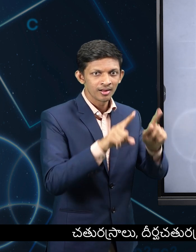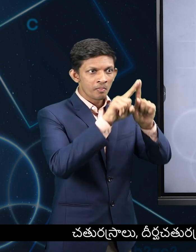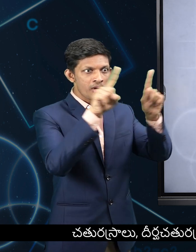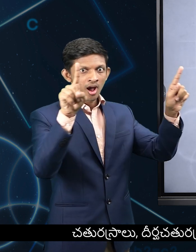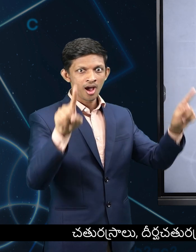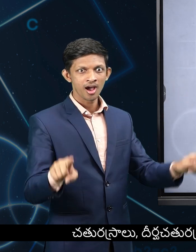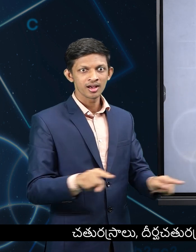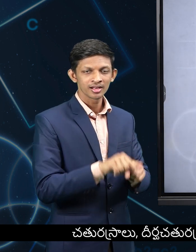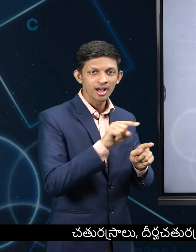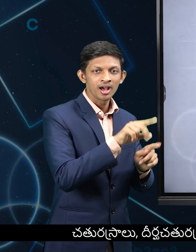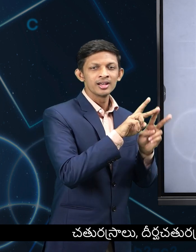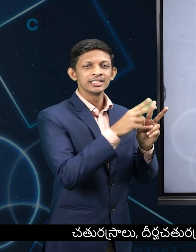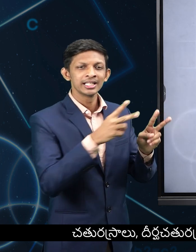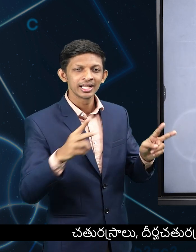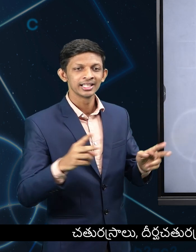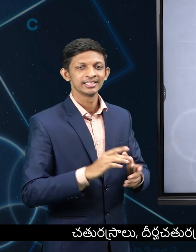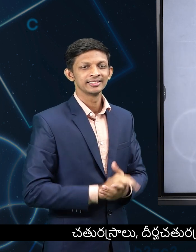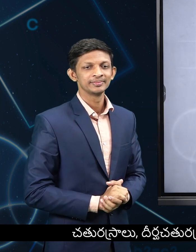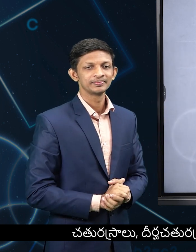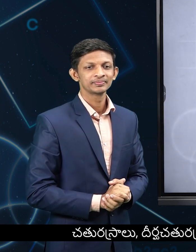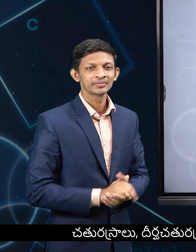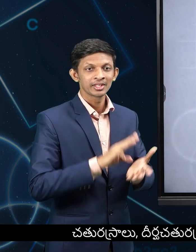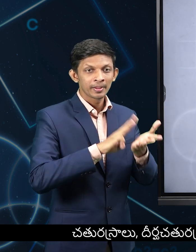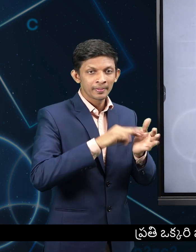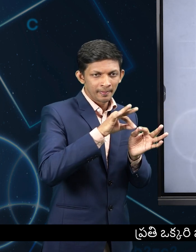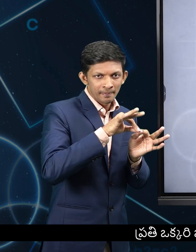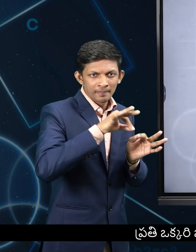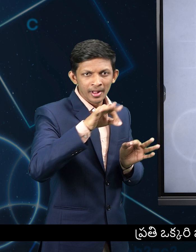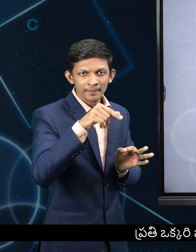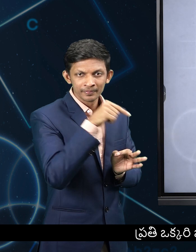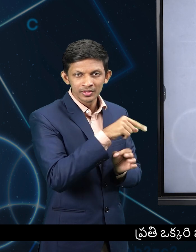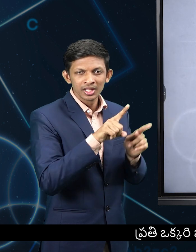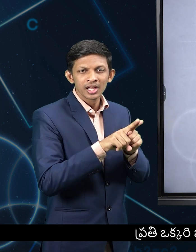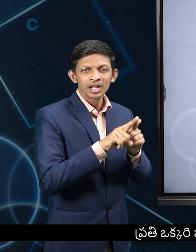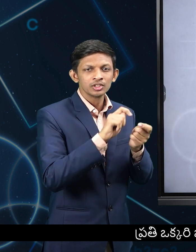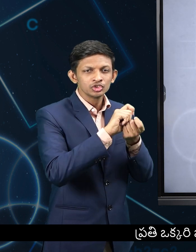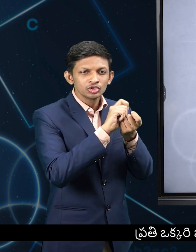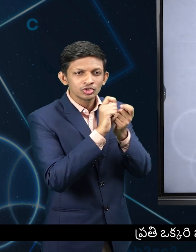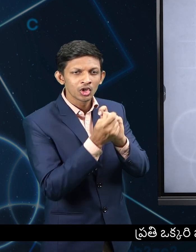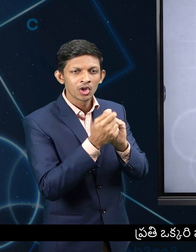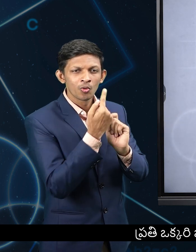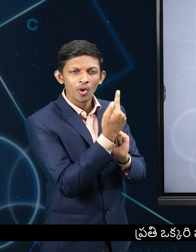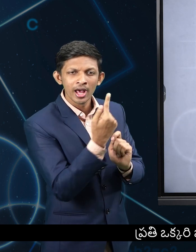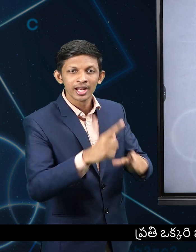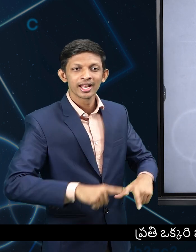వివిధ ఆకృతులను కూడా చూడవచ్చు. ప్రతి ఒక్కరి జీవితంలో కొలతలు కీలక పాత్ర